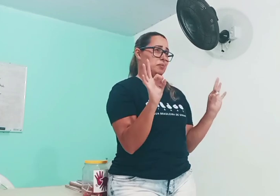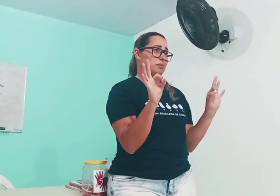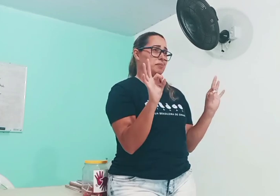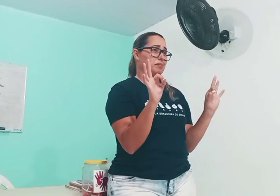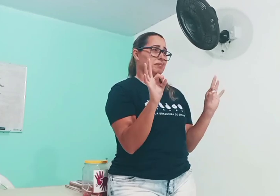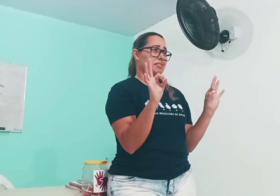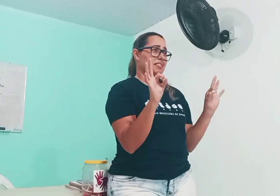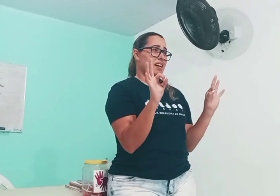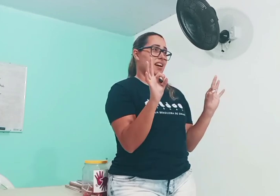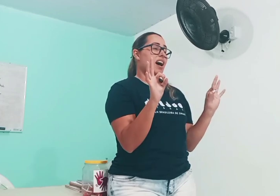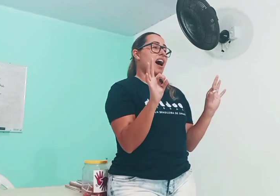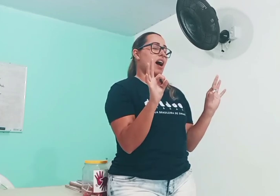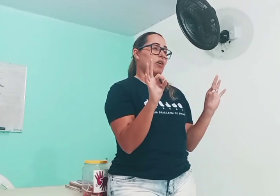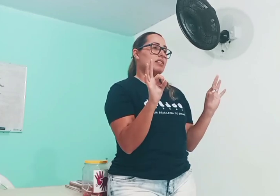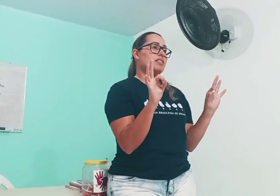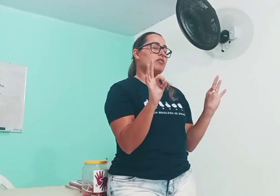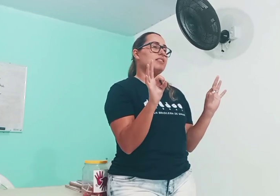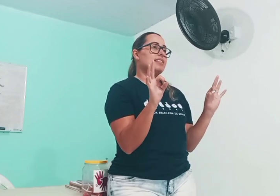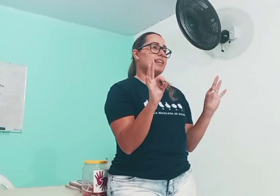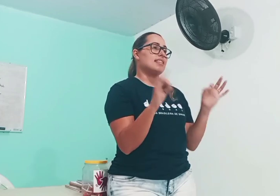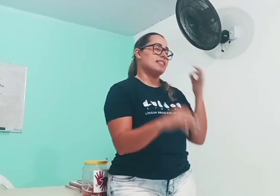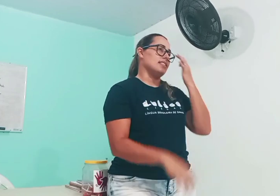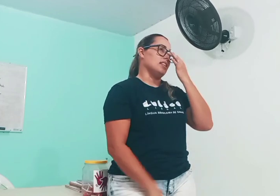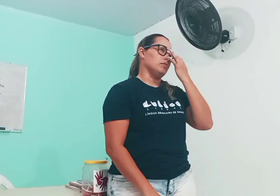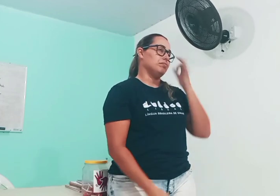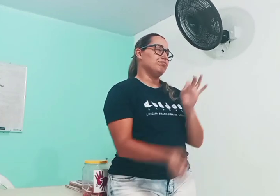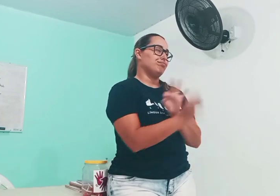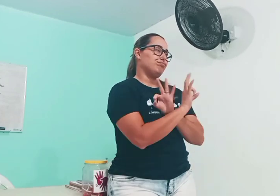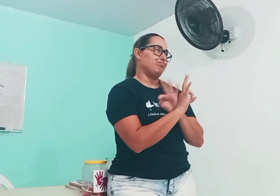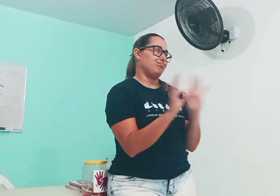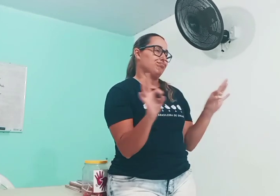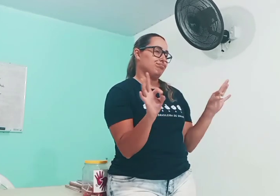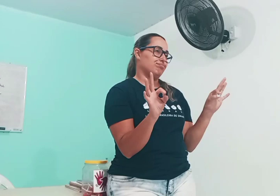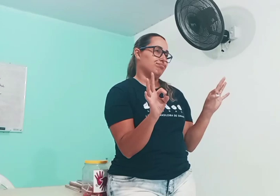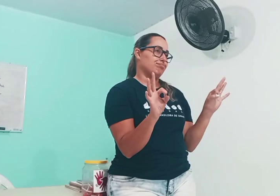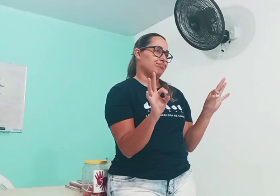ótimo. Agora, se eu fizesse assim,